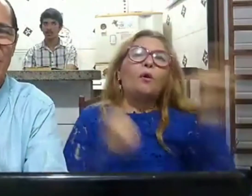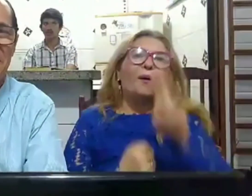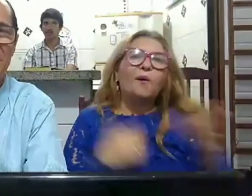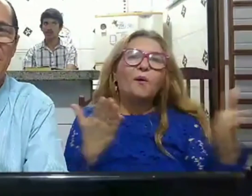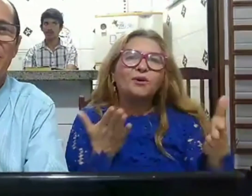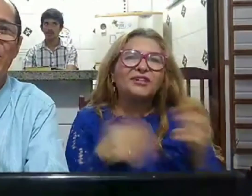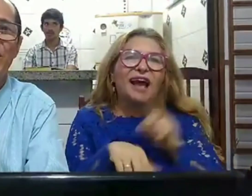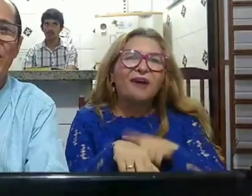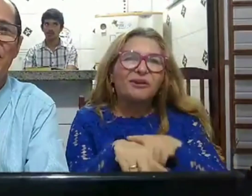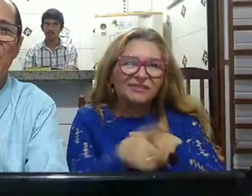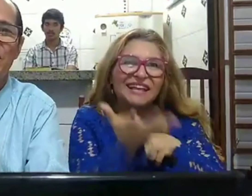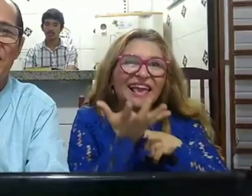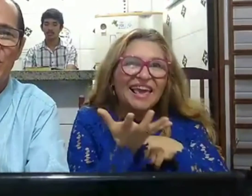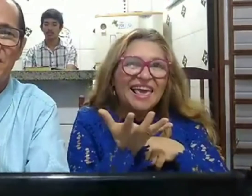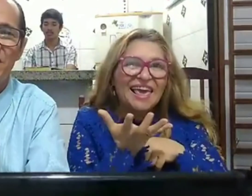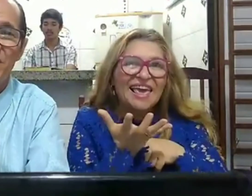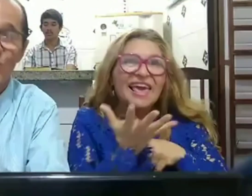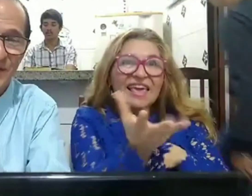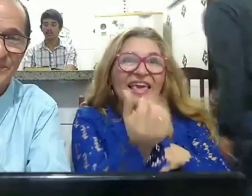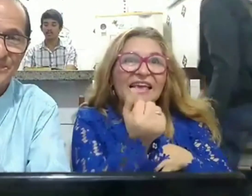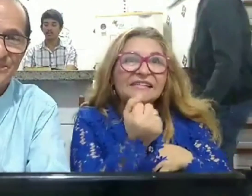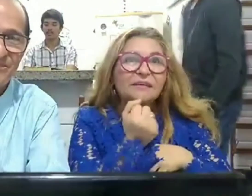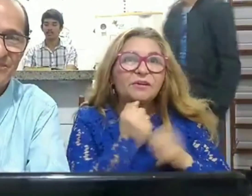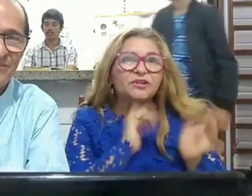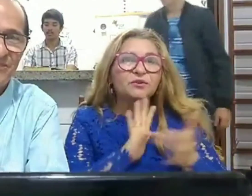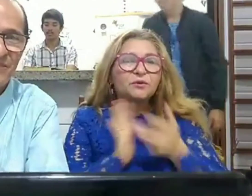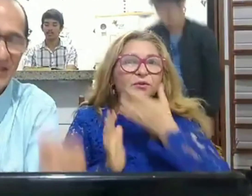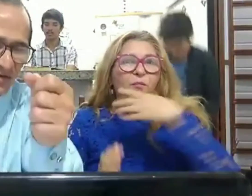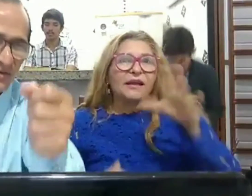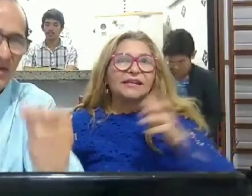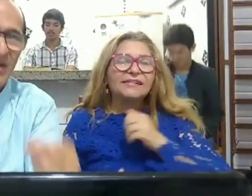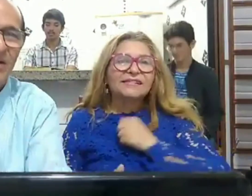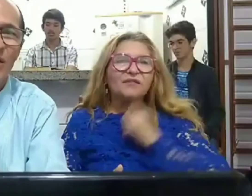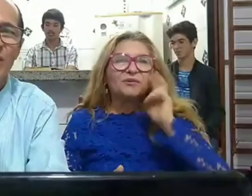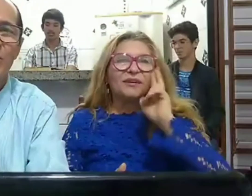momento, receber o Filho de Deus como Senhor e Salvador? Então, ora comigo.